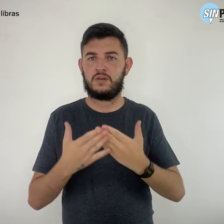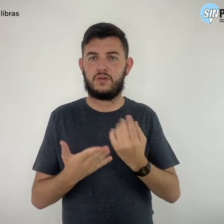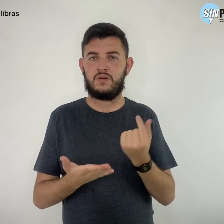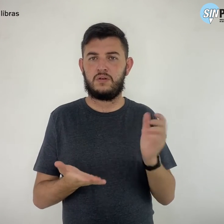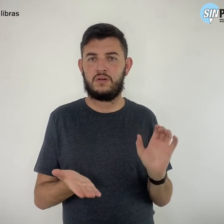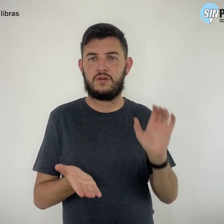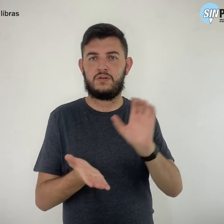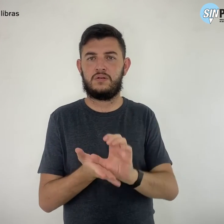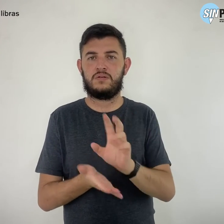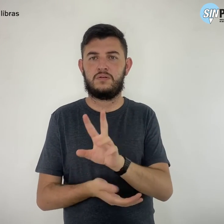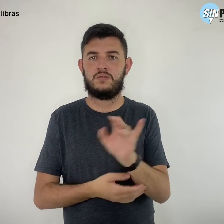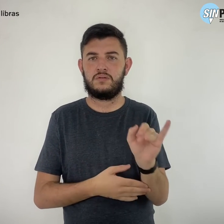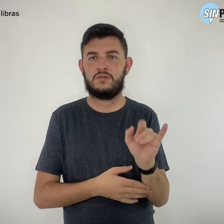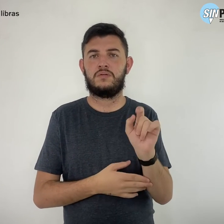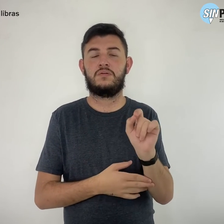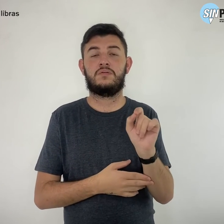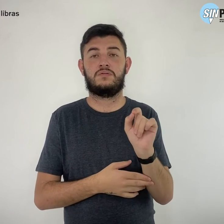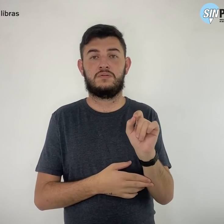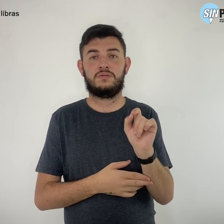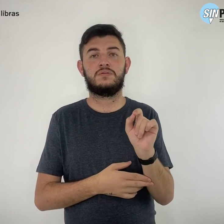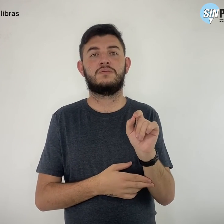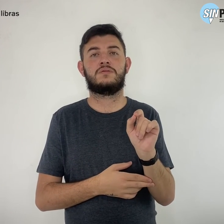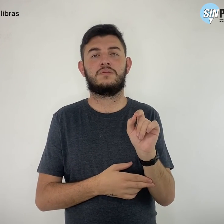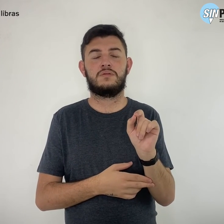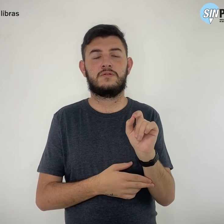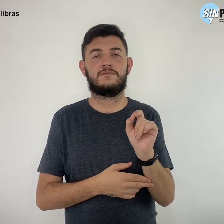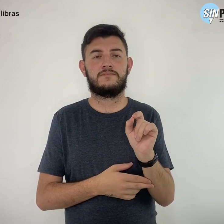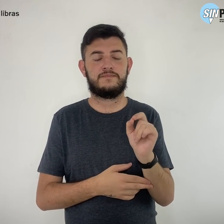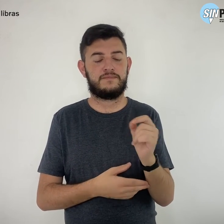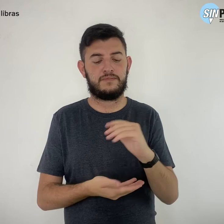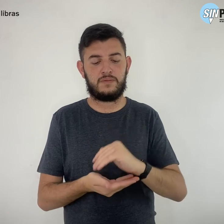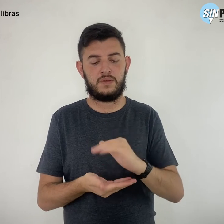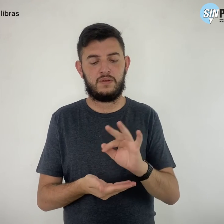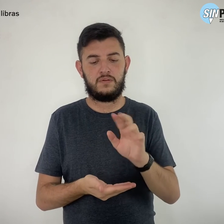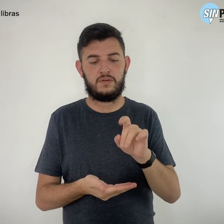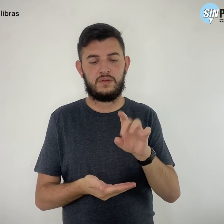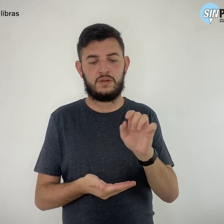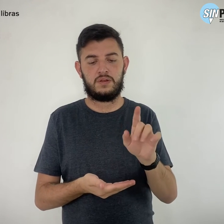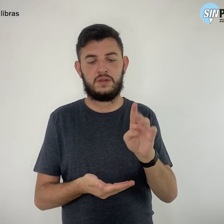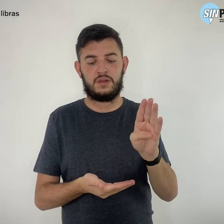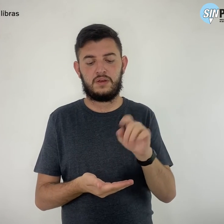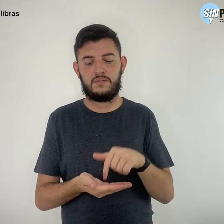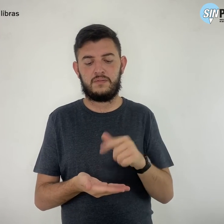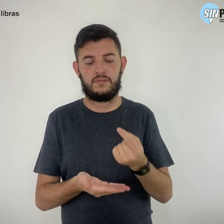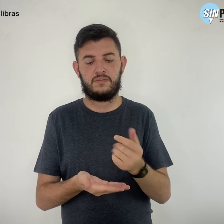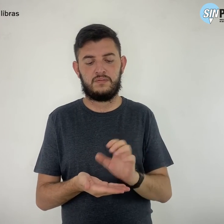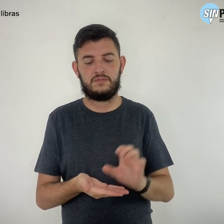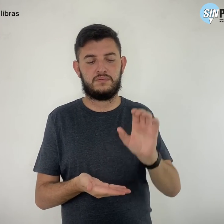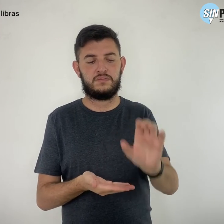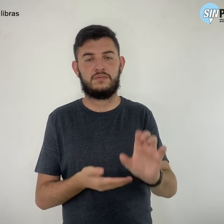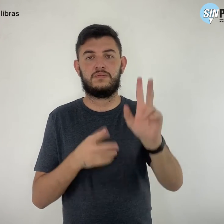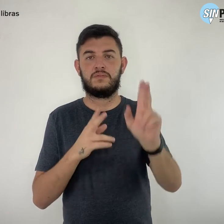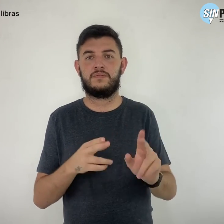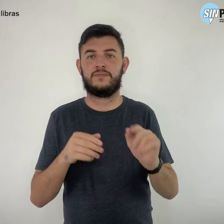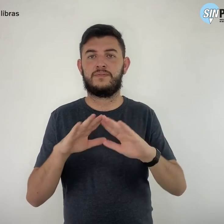irão receber recursos financeiros públicos do Fundeb, como as escolas